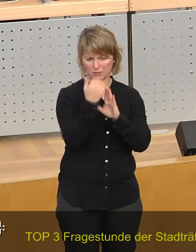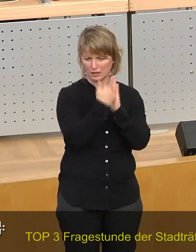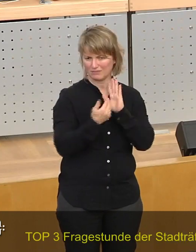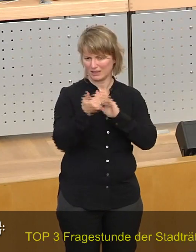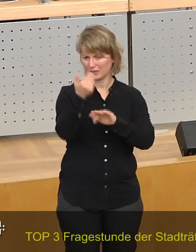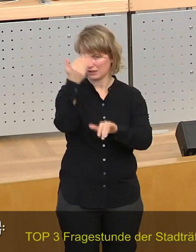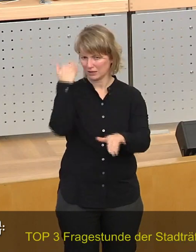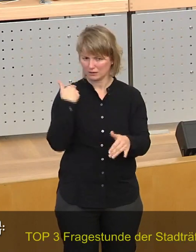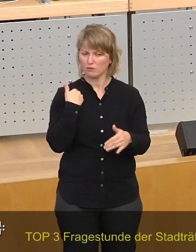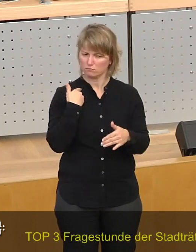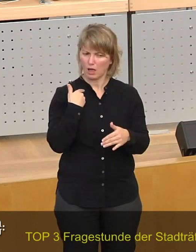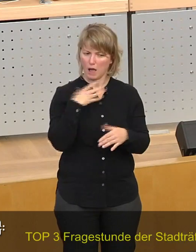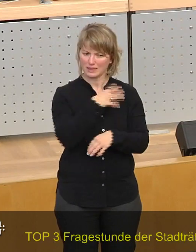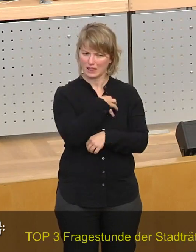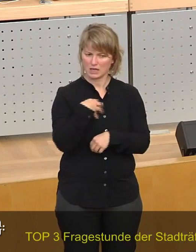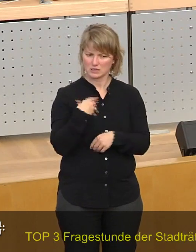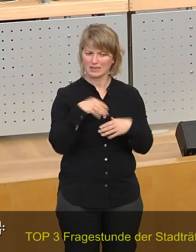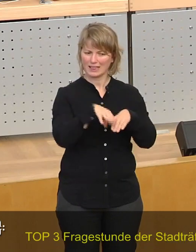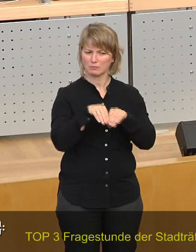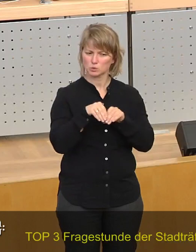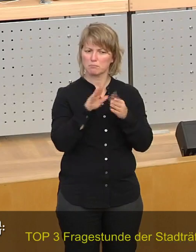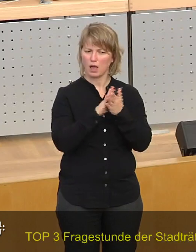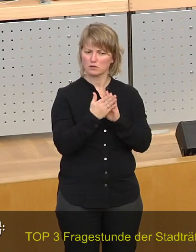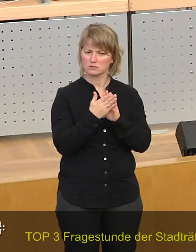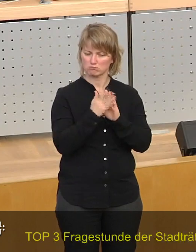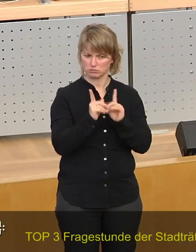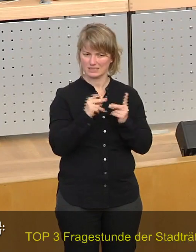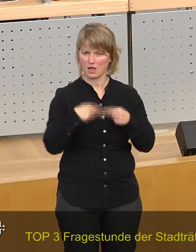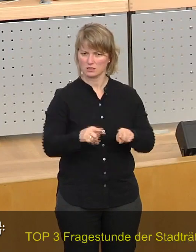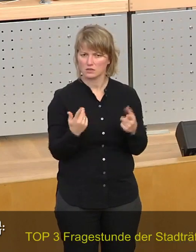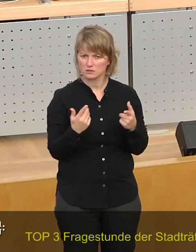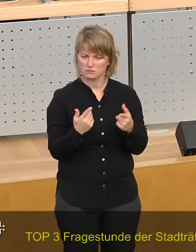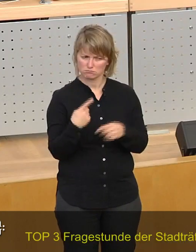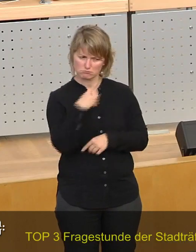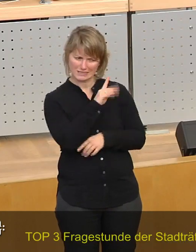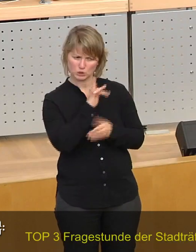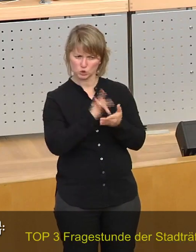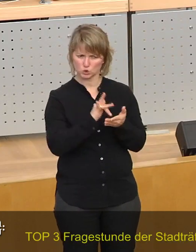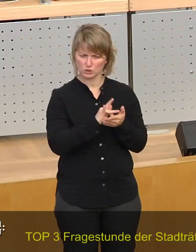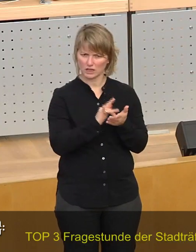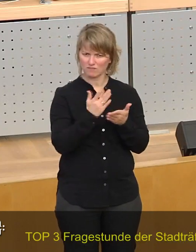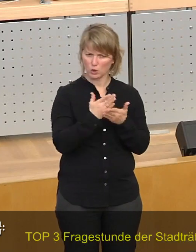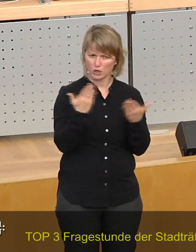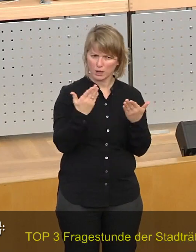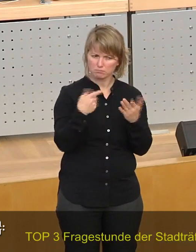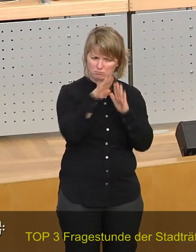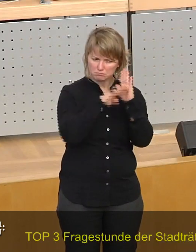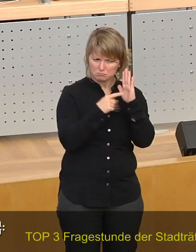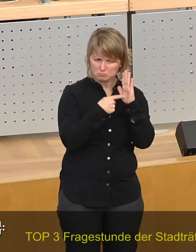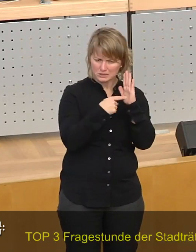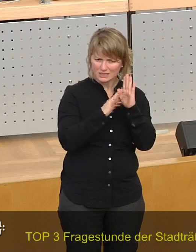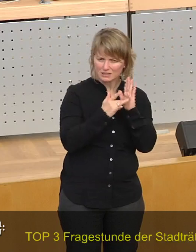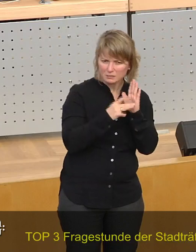der Landeshauptstadt Dresden in jüngster Zeit aber sehr wohl. Auf welcher Rechtsgrundlage verweigert die Stadtverwaltung derzeit die Erteilung